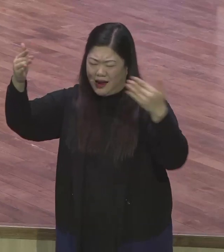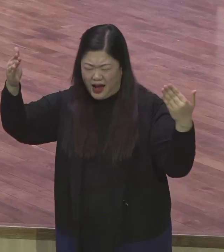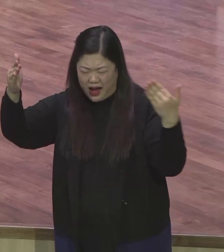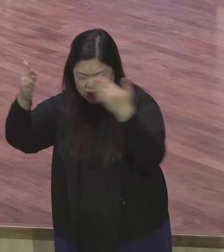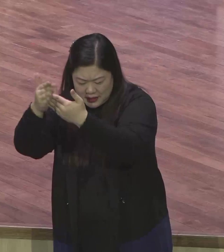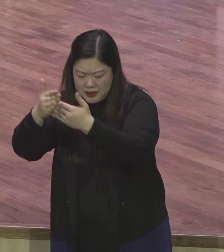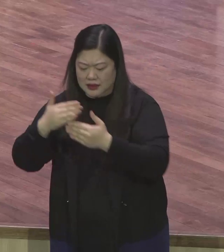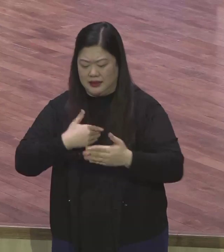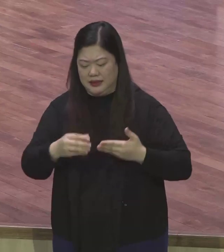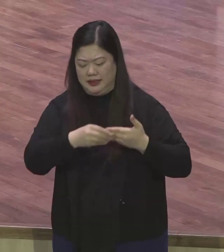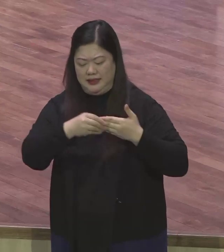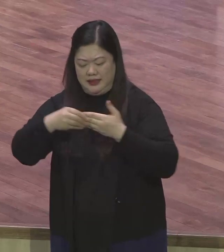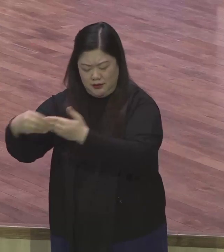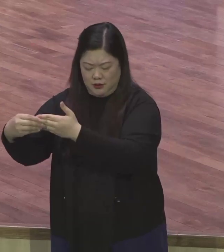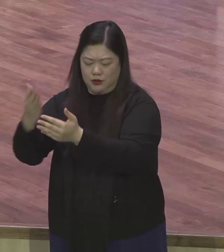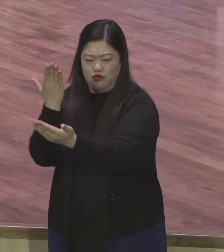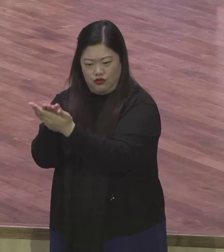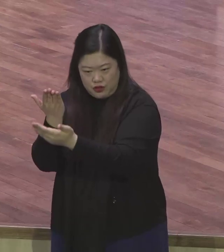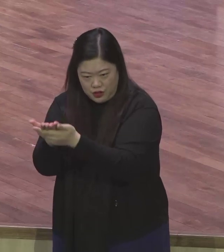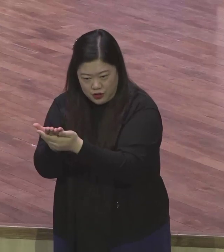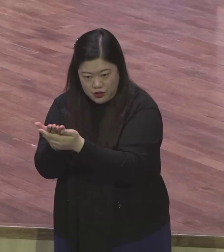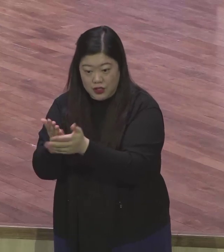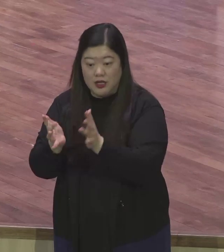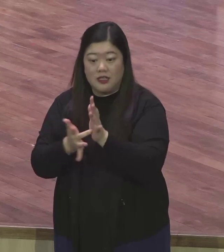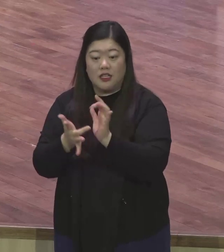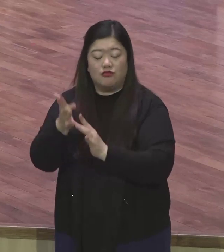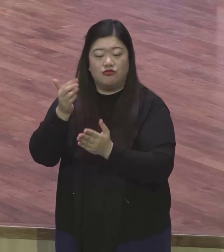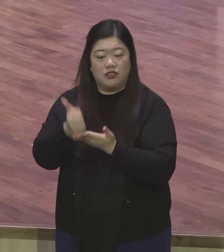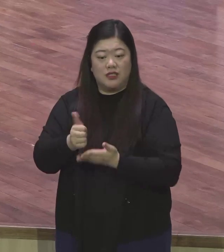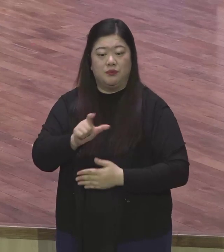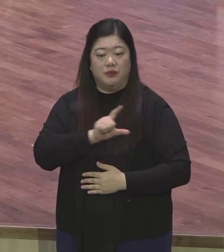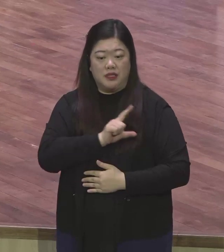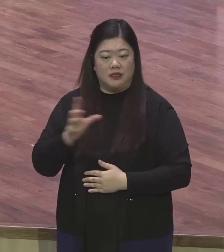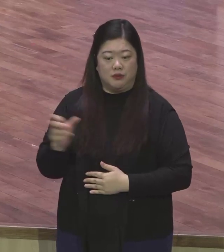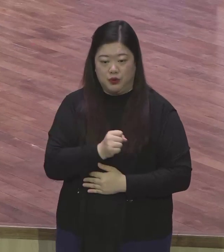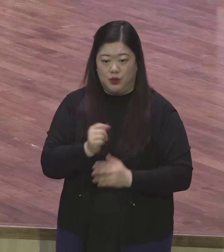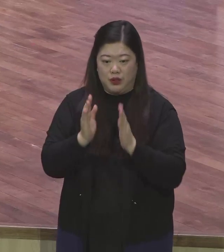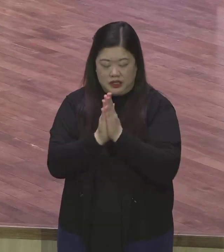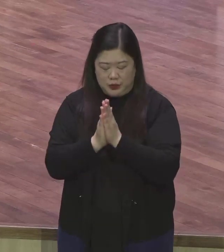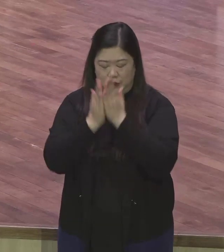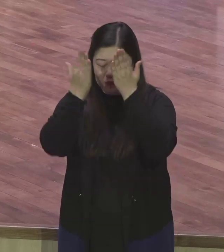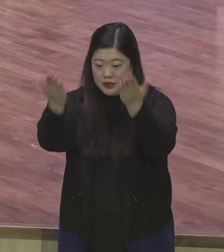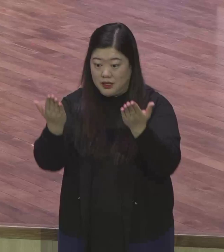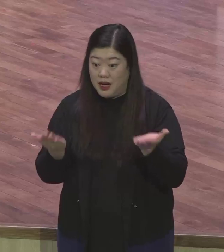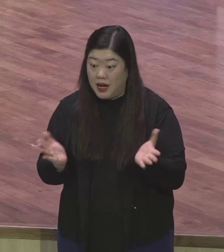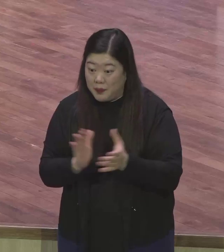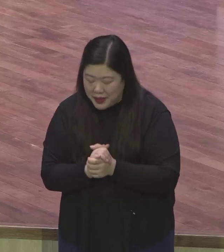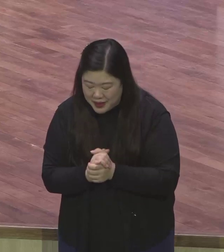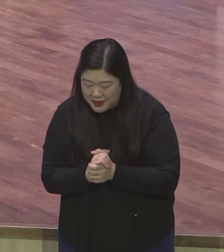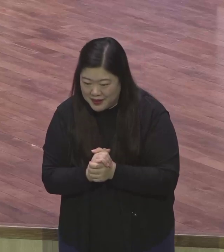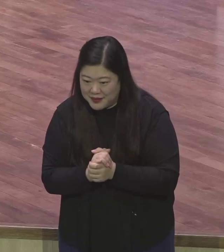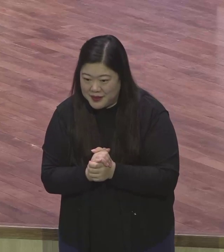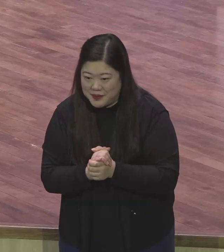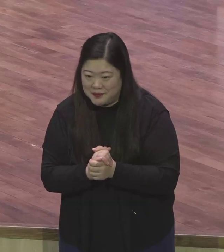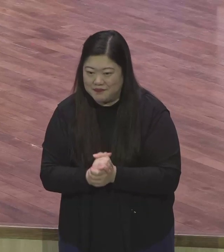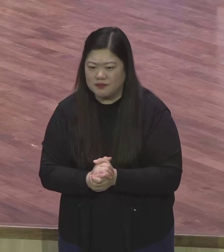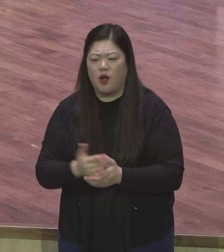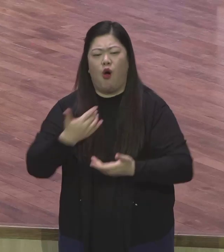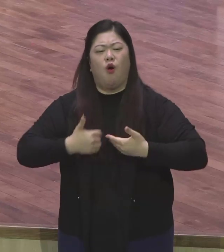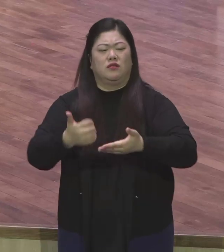인도해 주세요 예수님 이름으로 기도합니다 아멘 우리 박수로 축하합시다